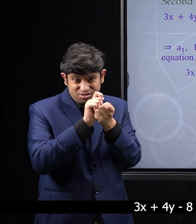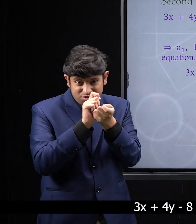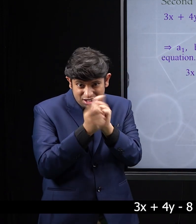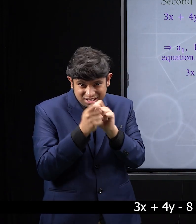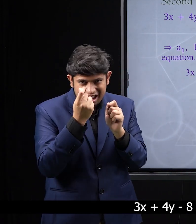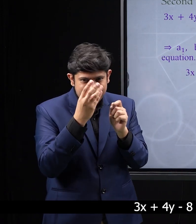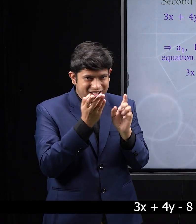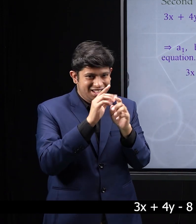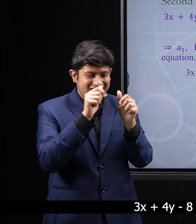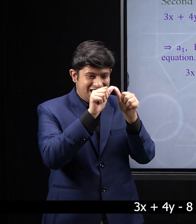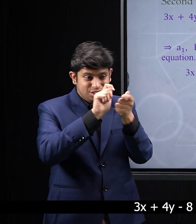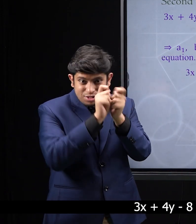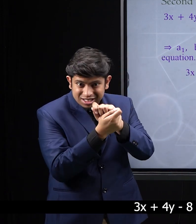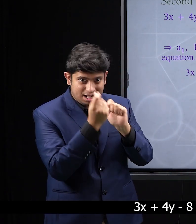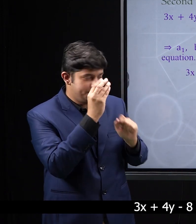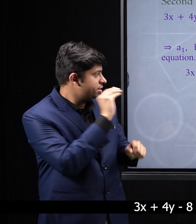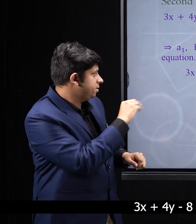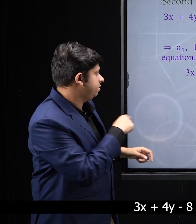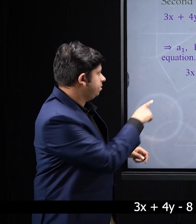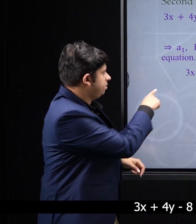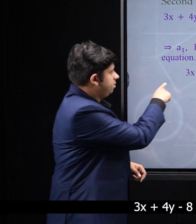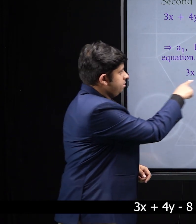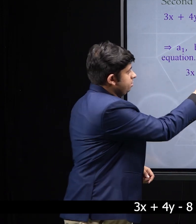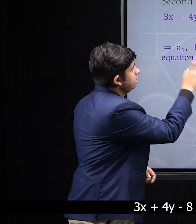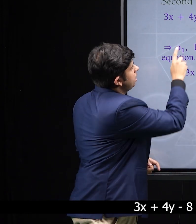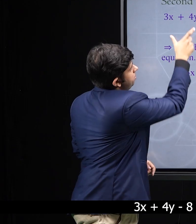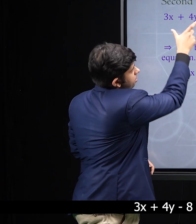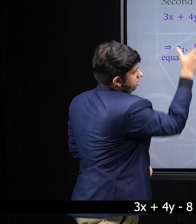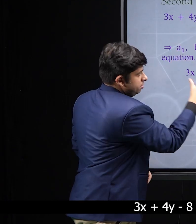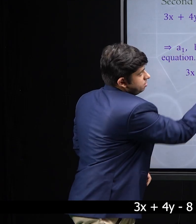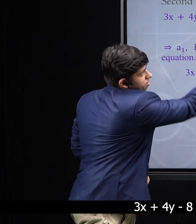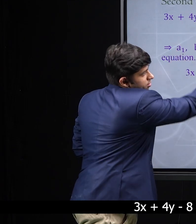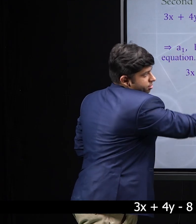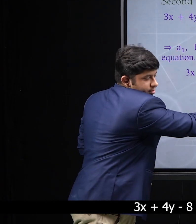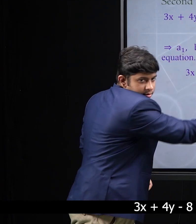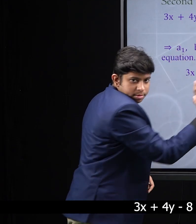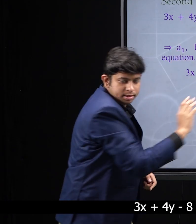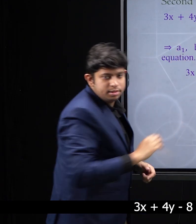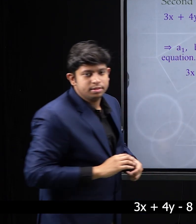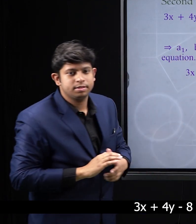3x 4y - 8 = 0 ಮತ್ತು 6x 8y - 16 =